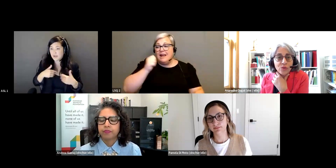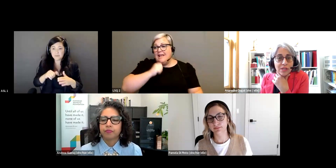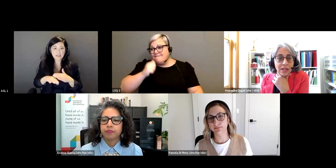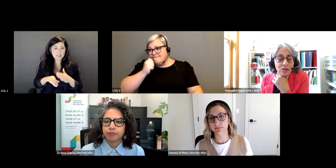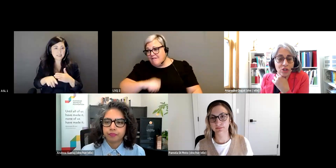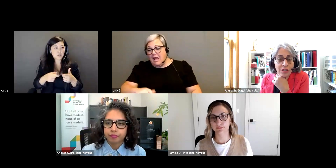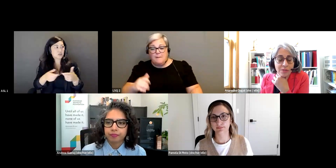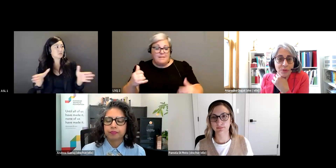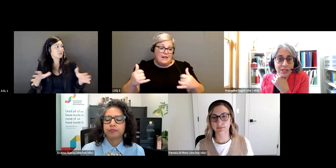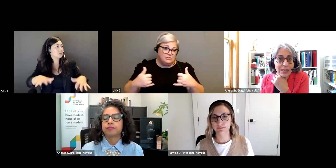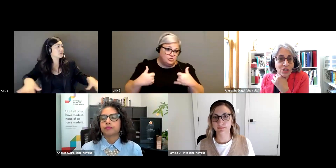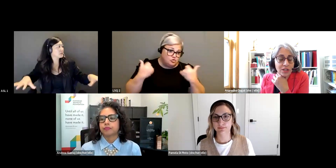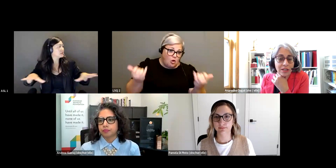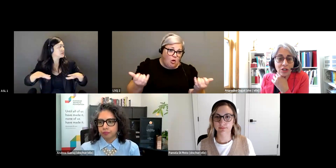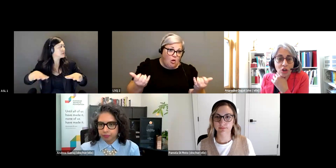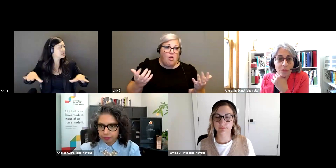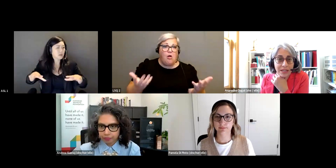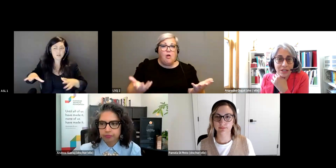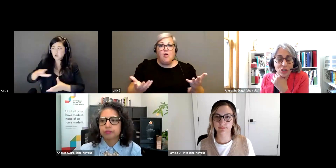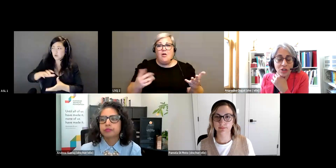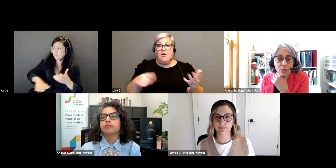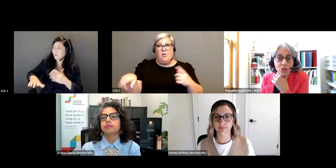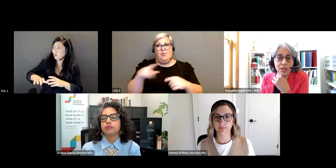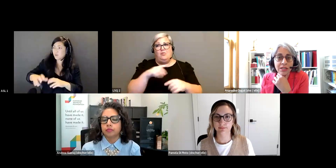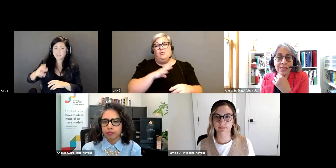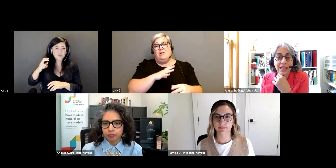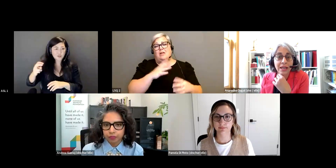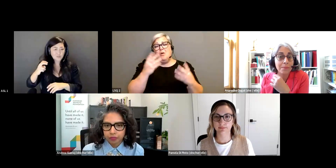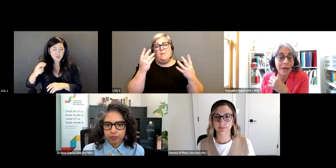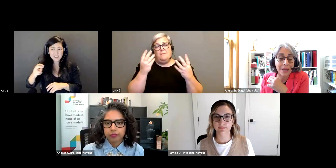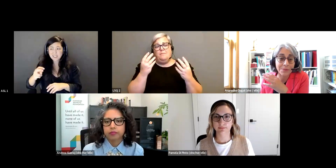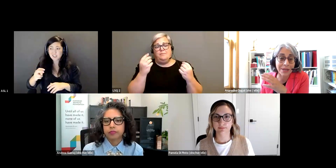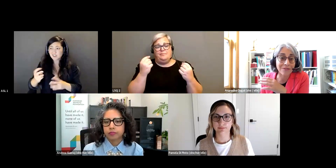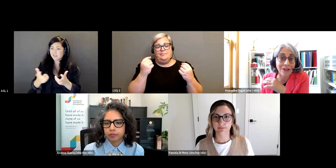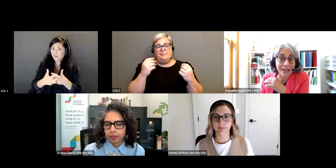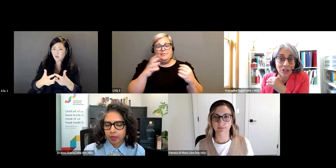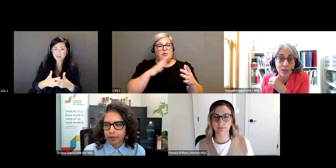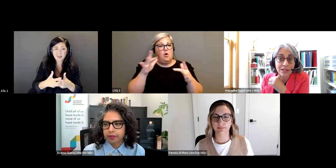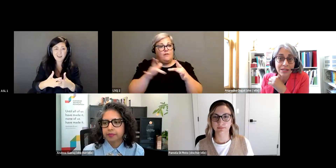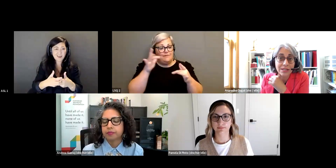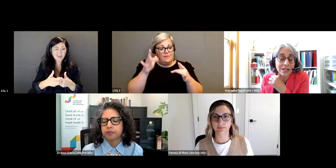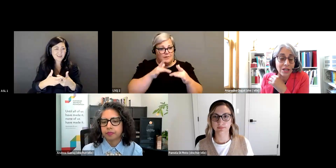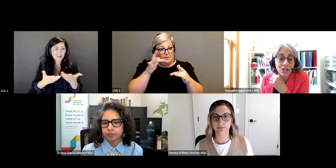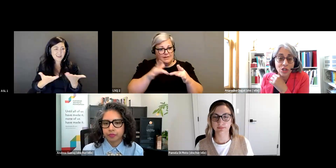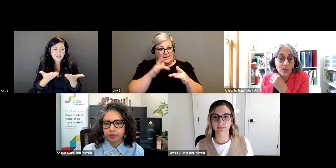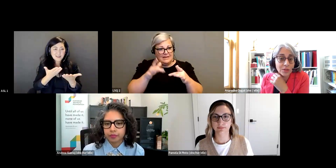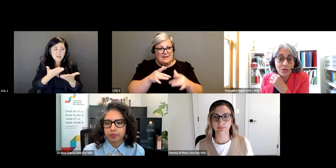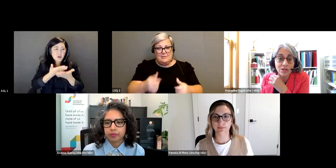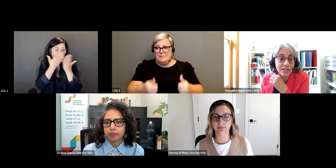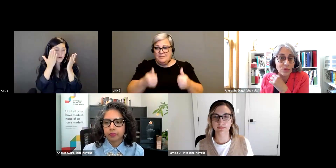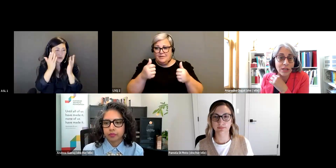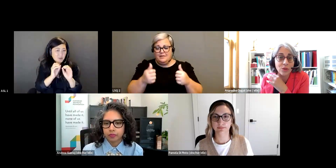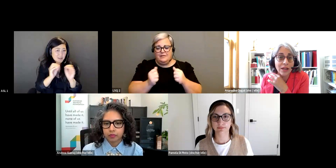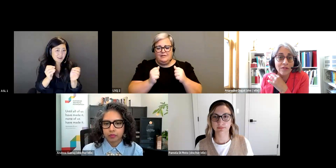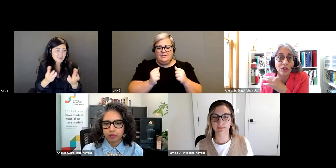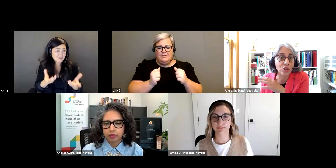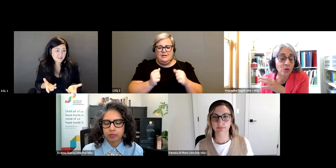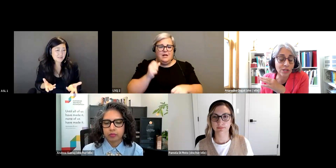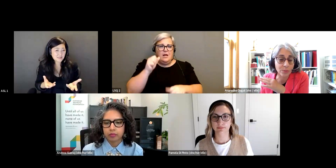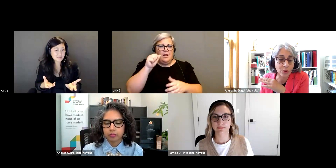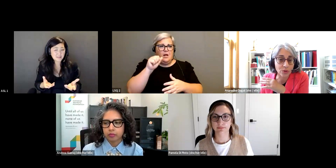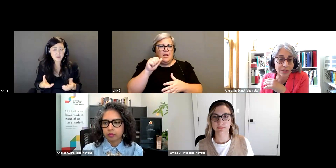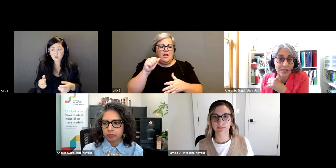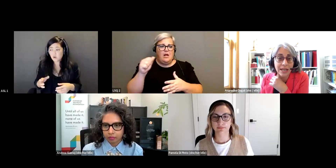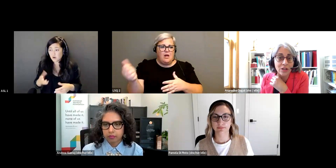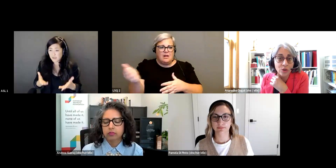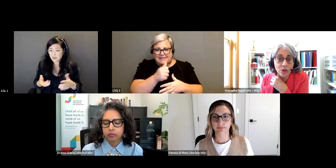les jeunes font face à beaucoup de filles, ont des vulnérabilités accrues, le manque de transport, le fait de devoir